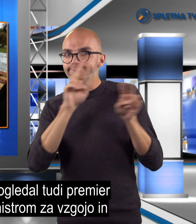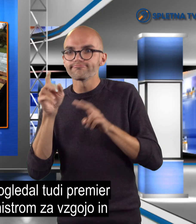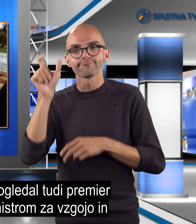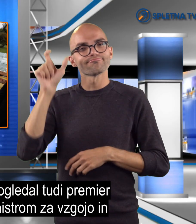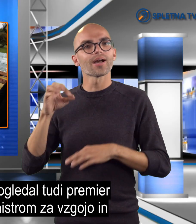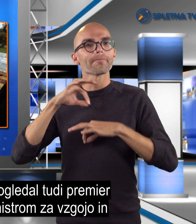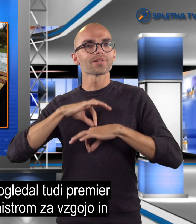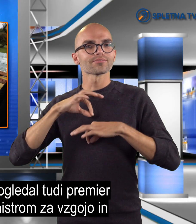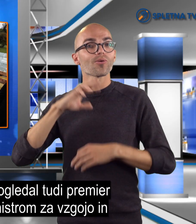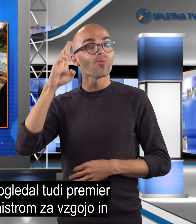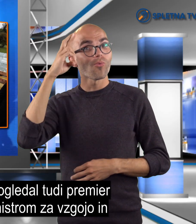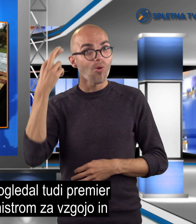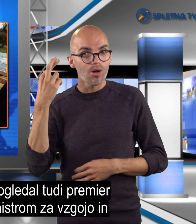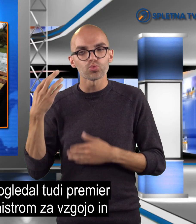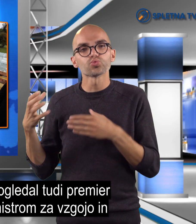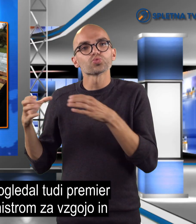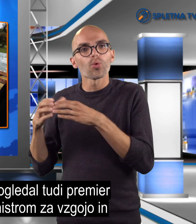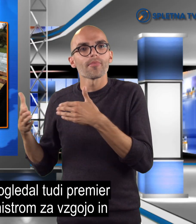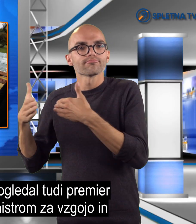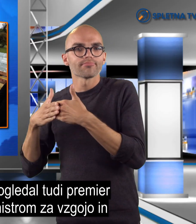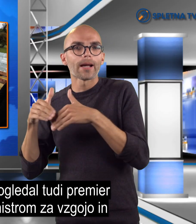vzgojo in izobraževanje Vinkom Logajem